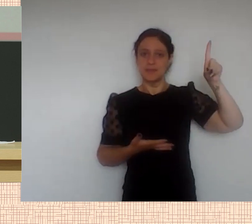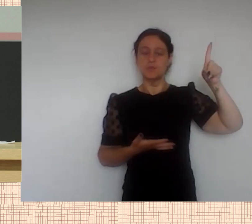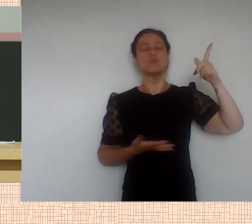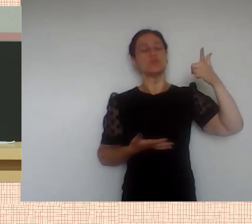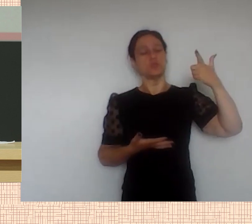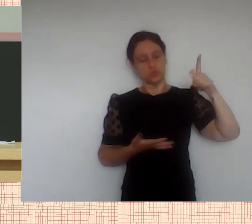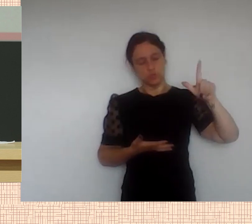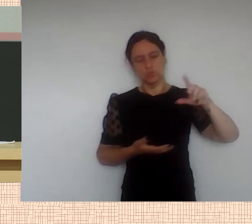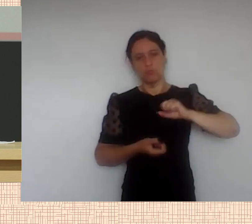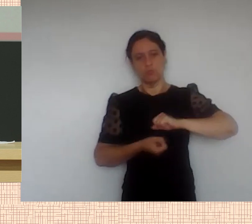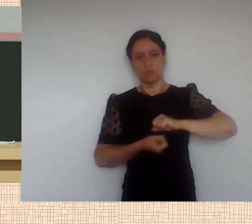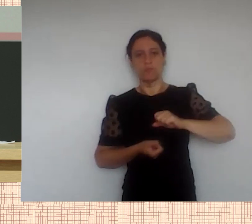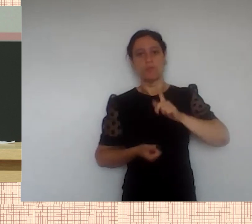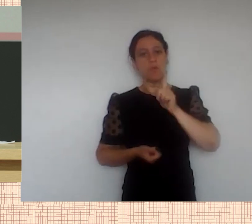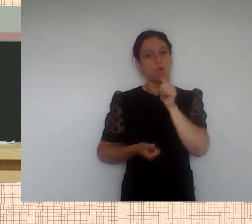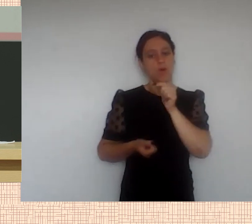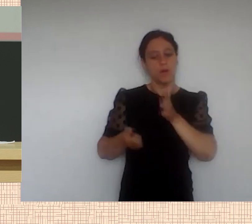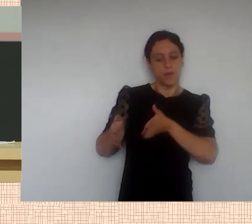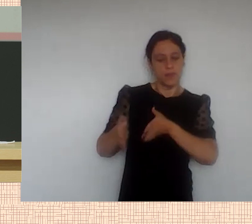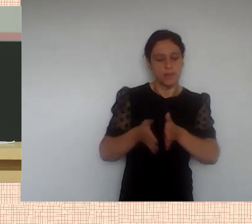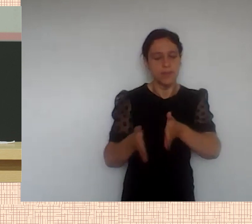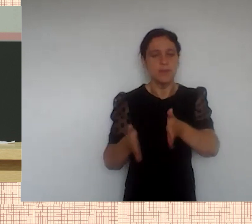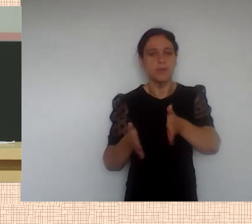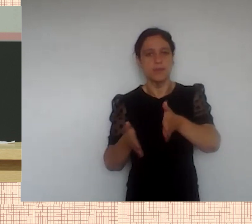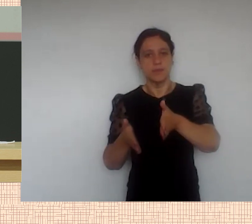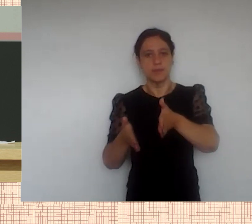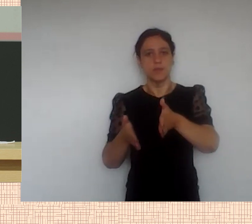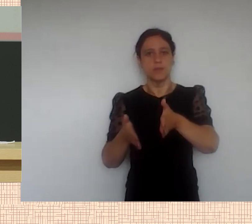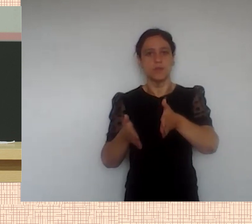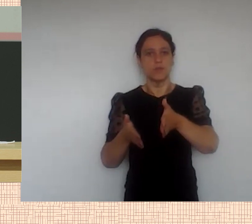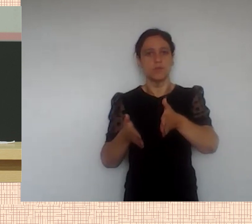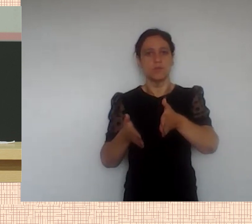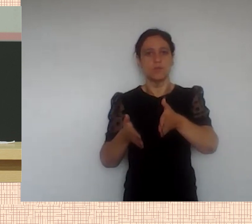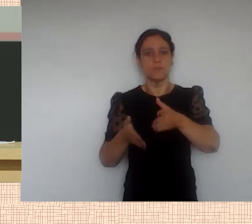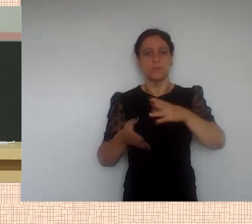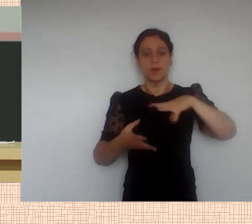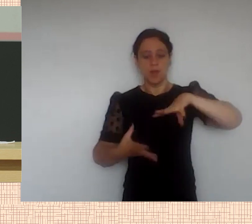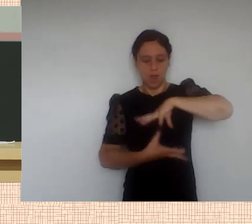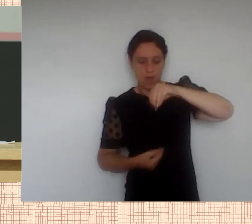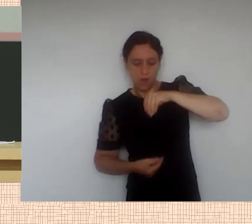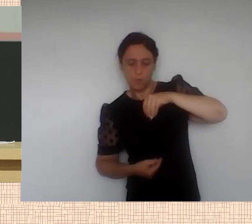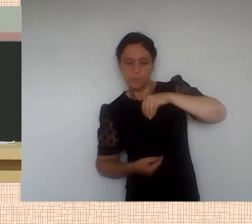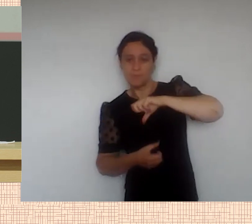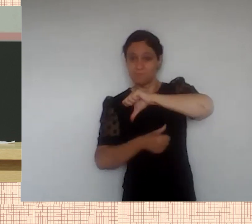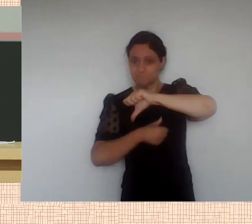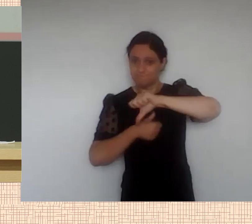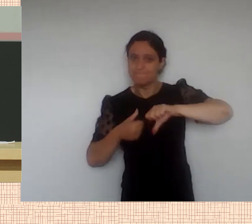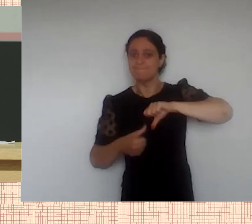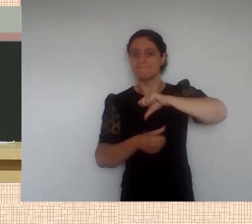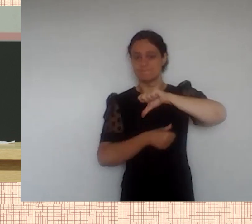encher de novo o rio da graça para trabalhar na minha alma,